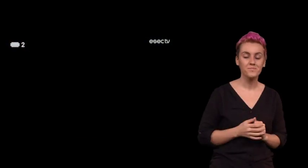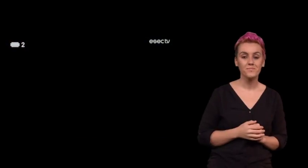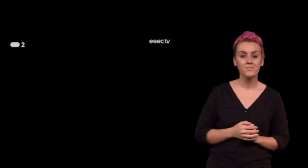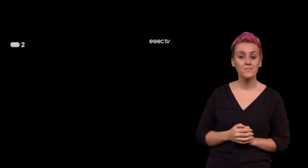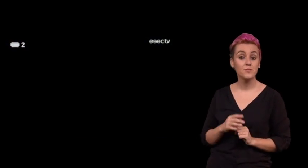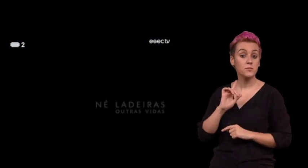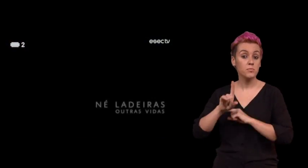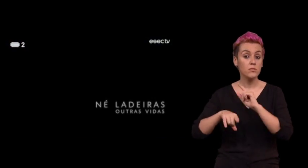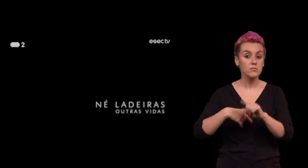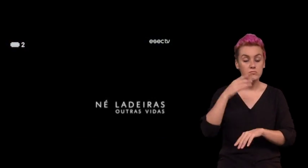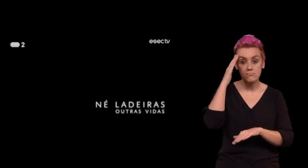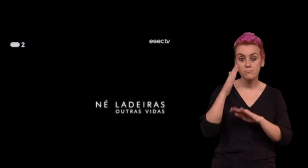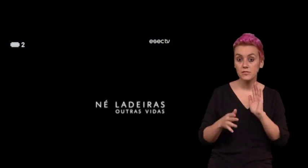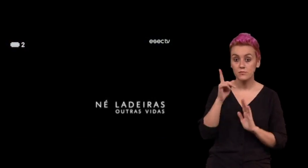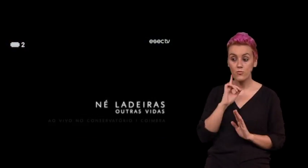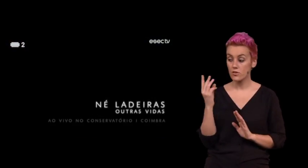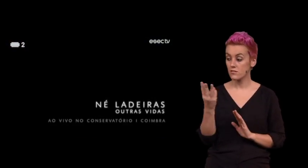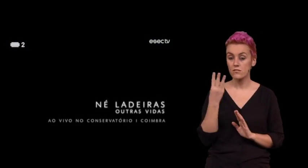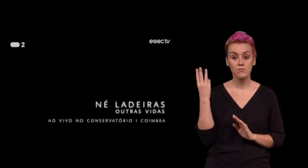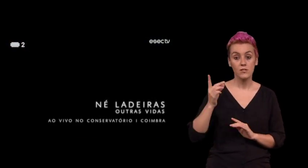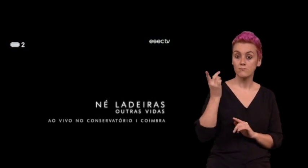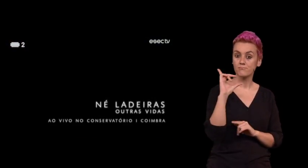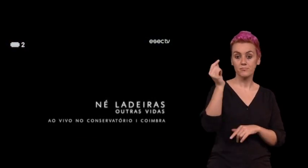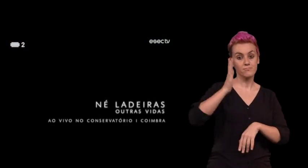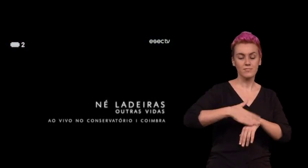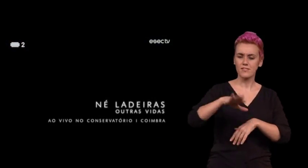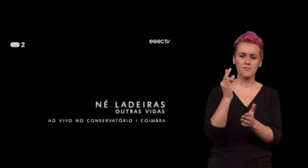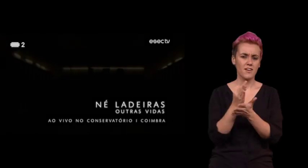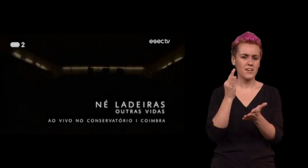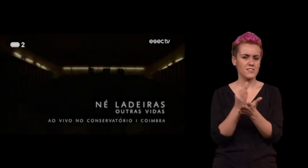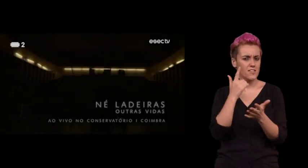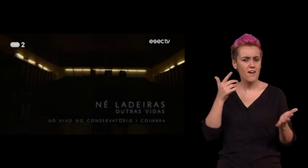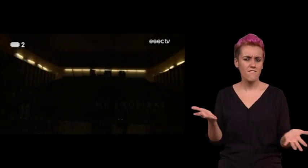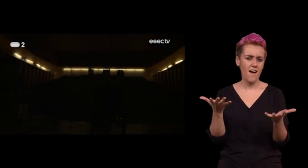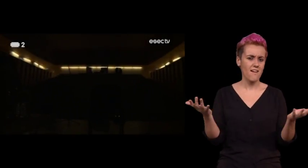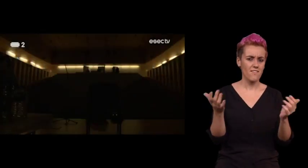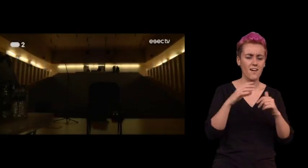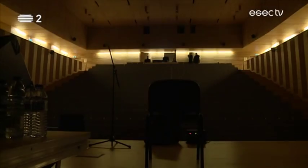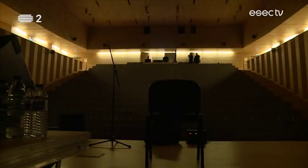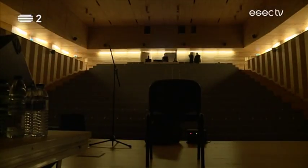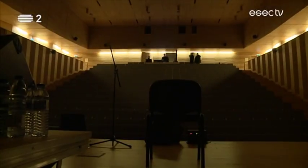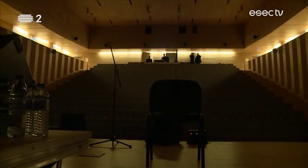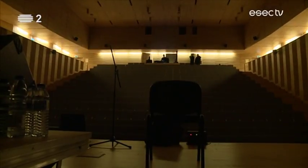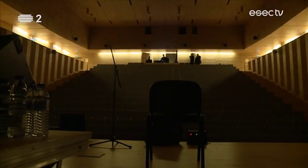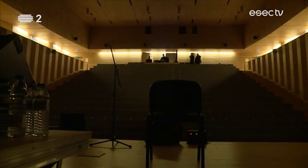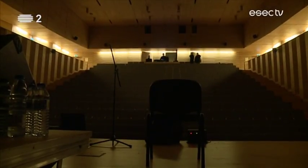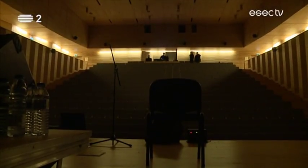e de um barrio todas três, sarandilha anda, sarandilha és.